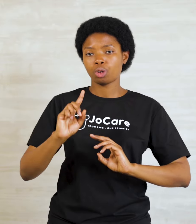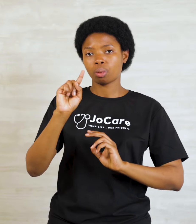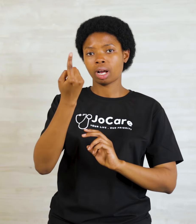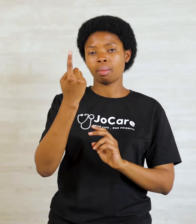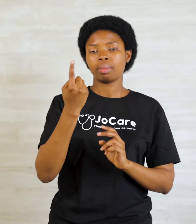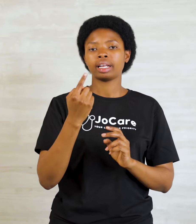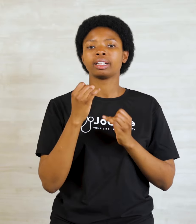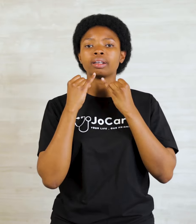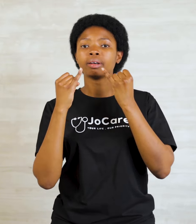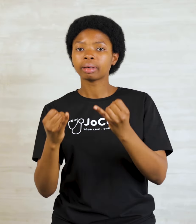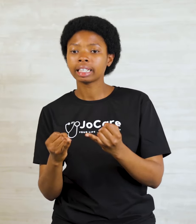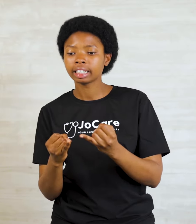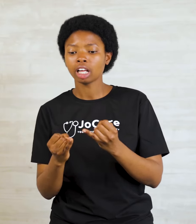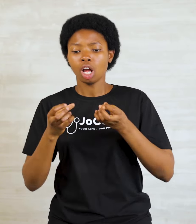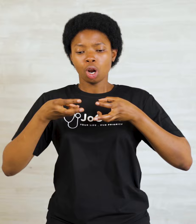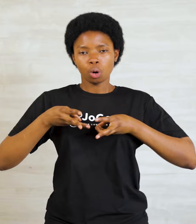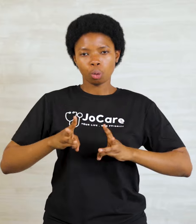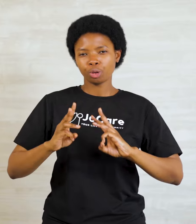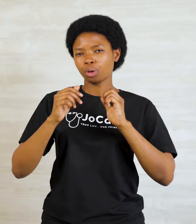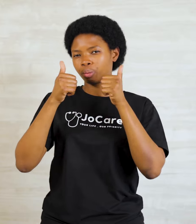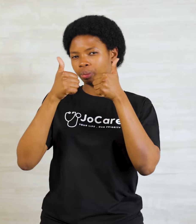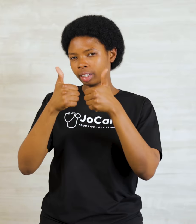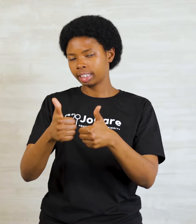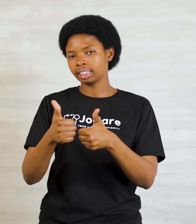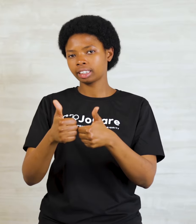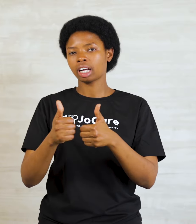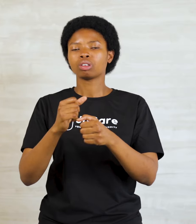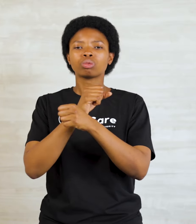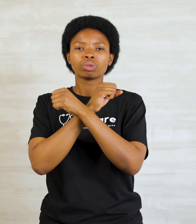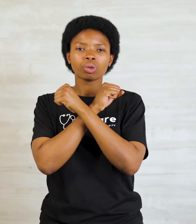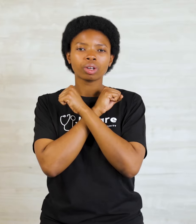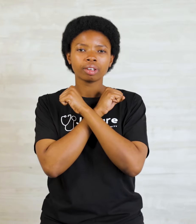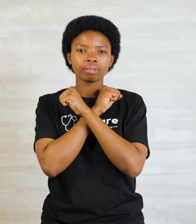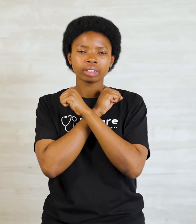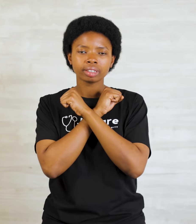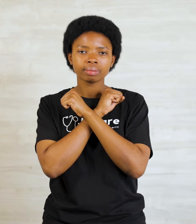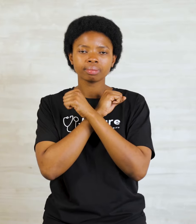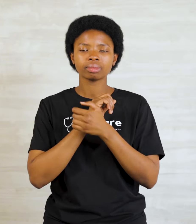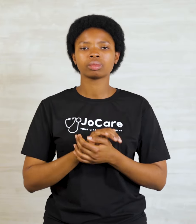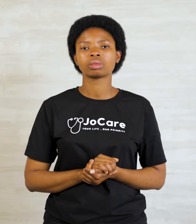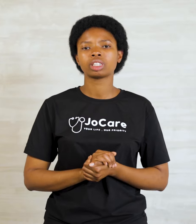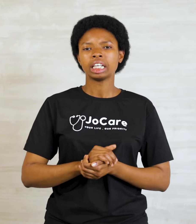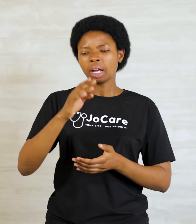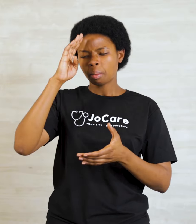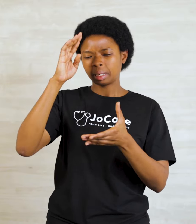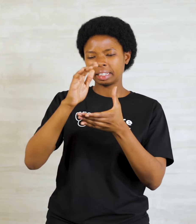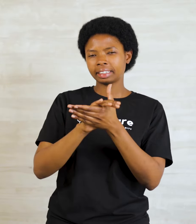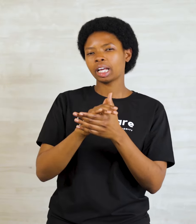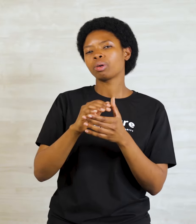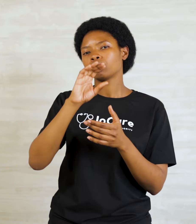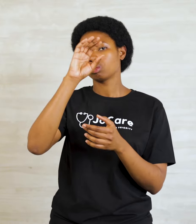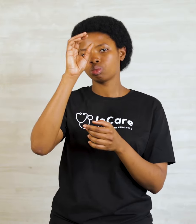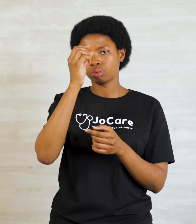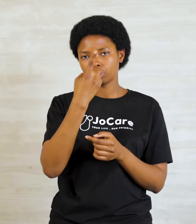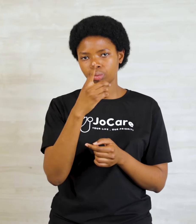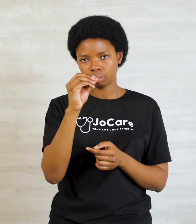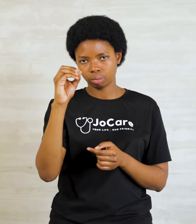ni ukwifata nibwo buryo bwonyine bwizewe ijana ku ijana bukora yego rwose ni ukuvuga ngo kuba